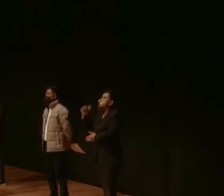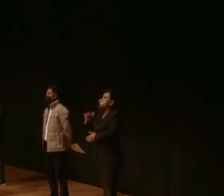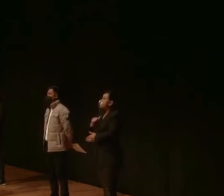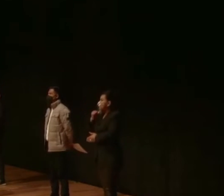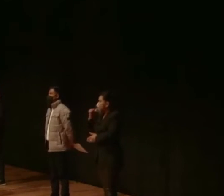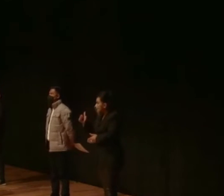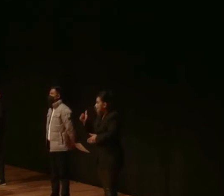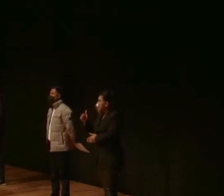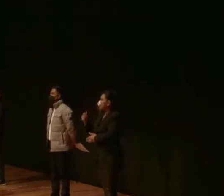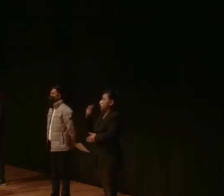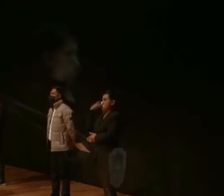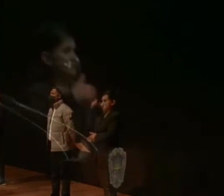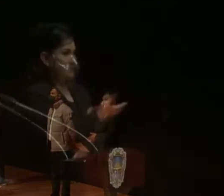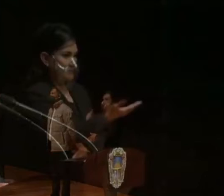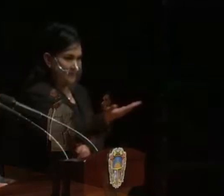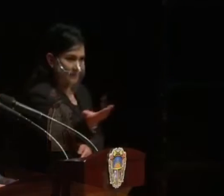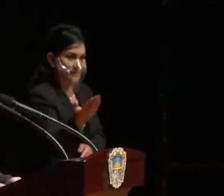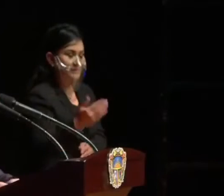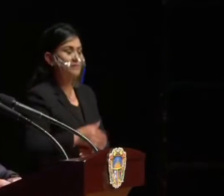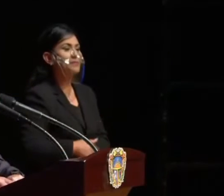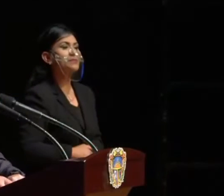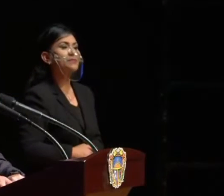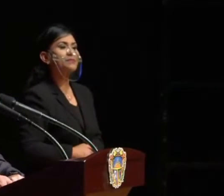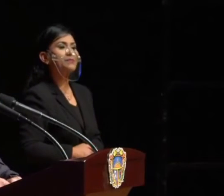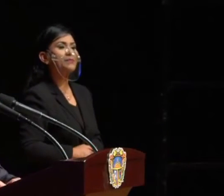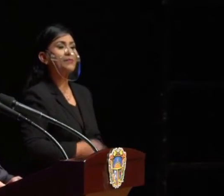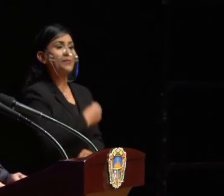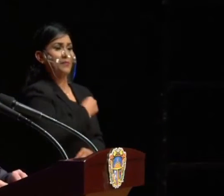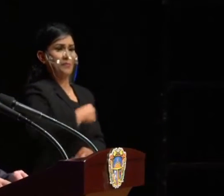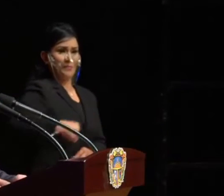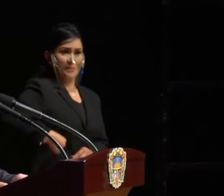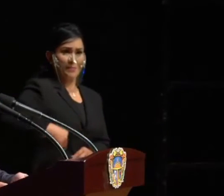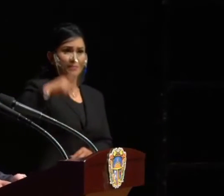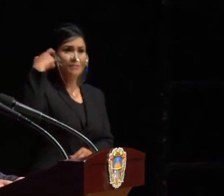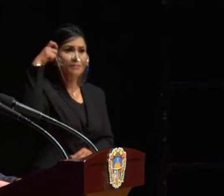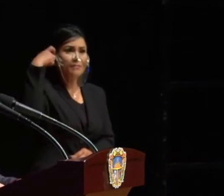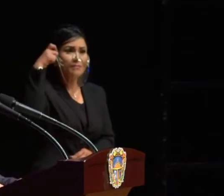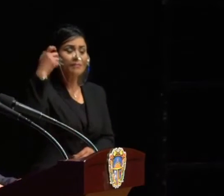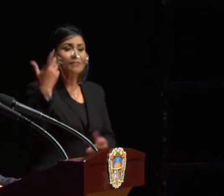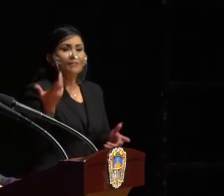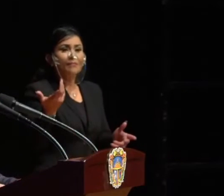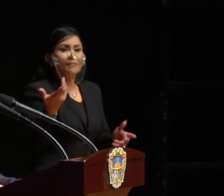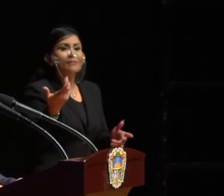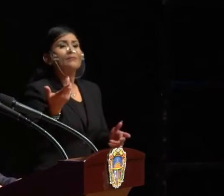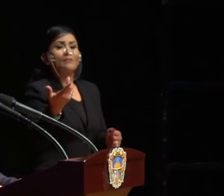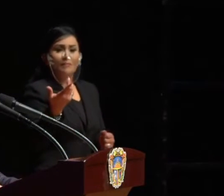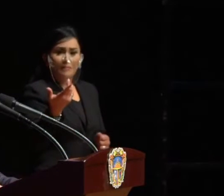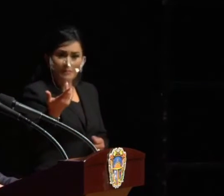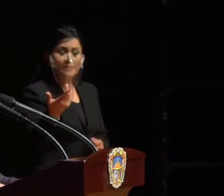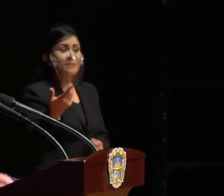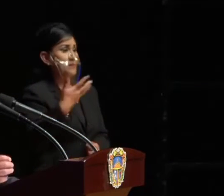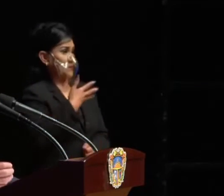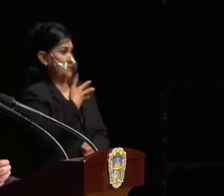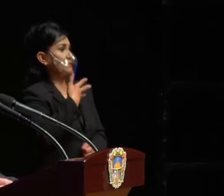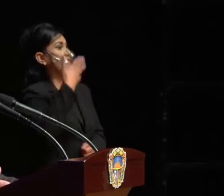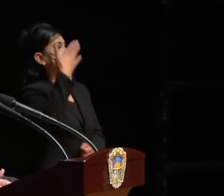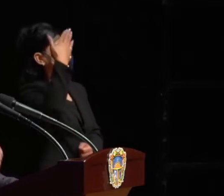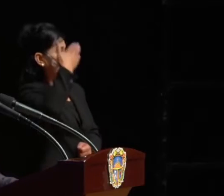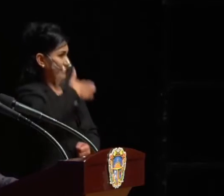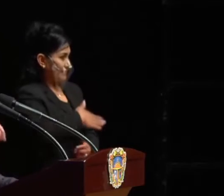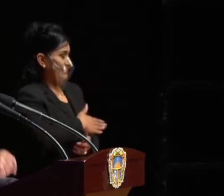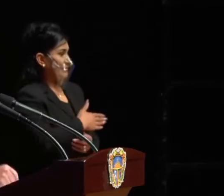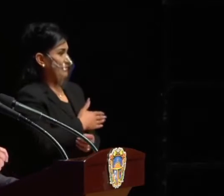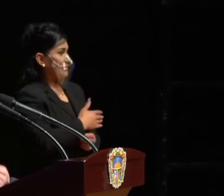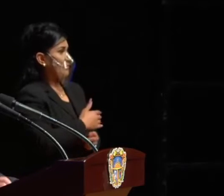las y los queretanos. Desde el municipio de Querétaro tenemos, sí, que atender